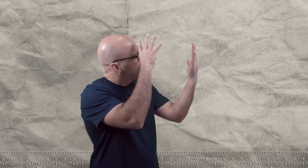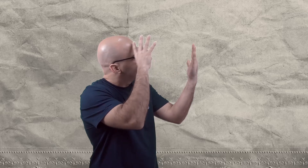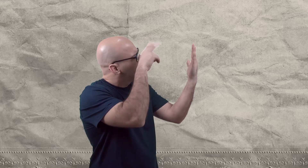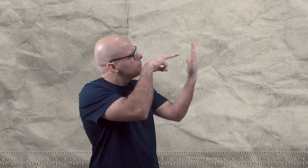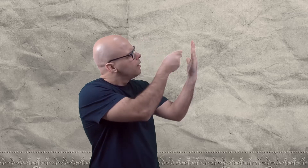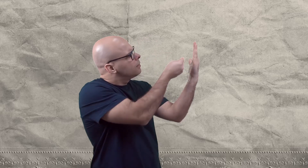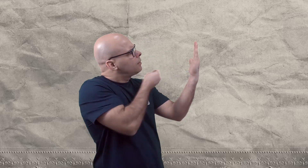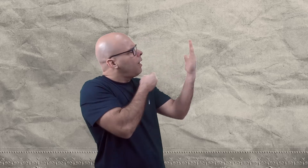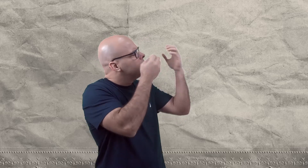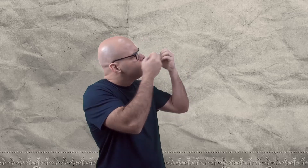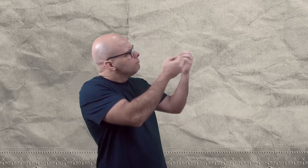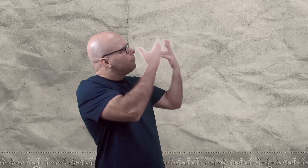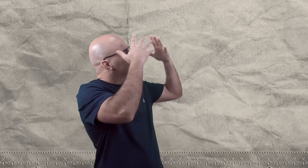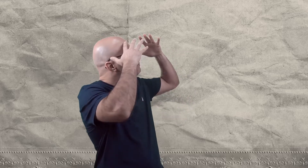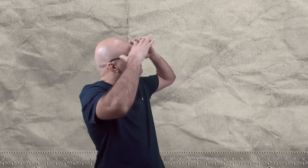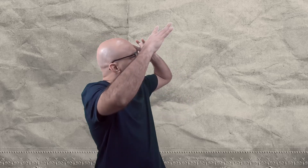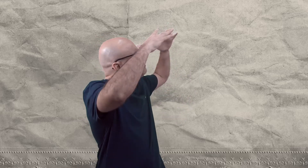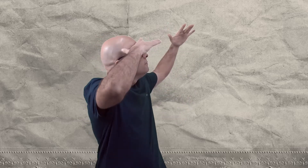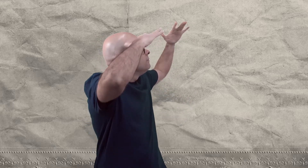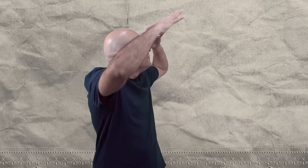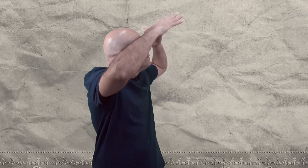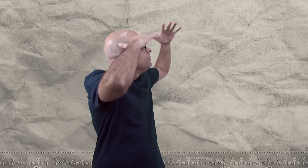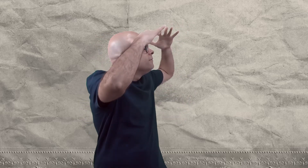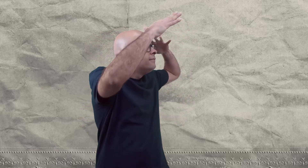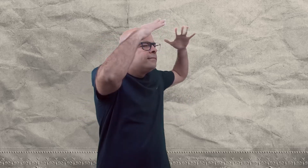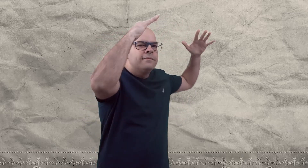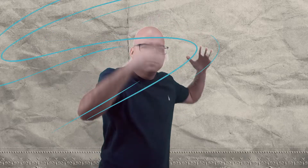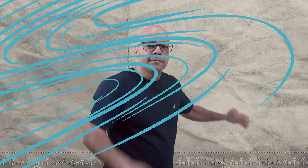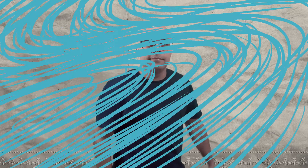era mágico, permitia a ela muitas viagens em sua imaginação.